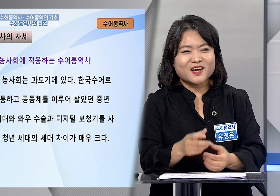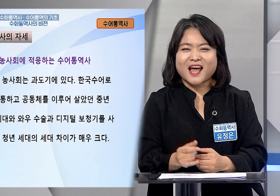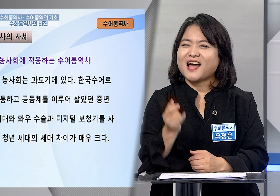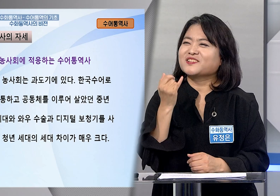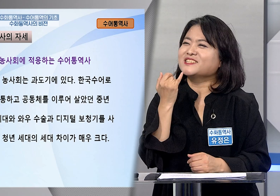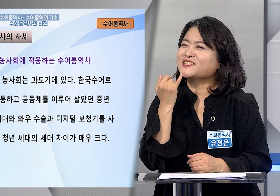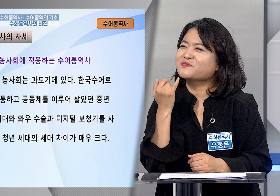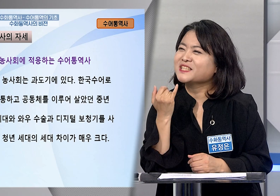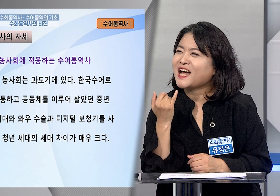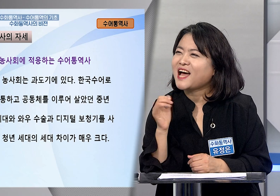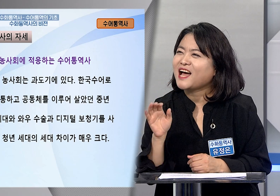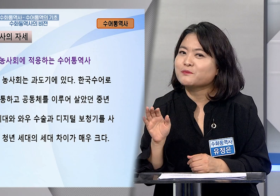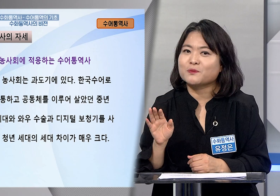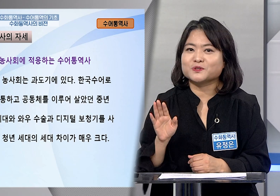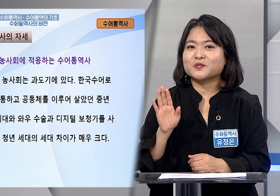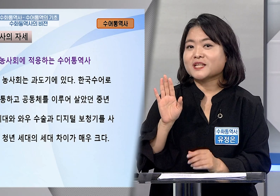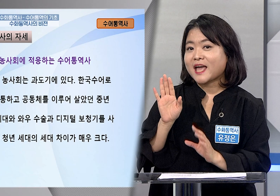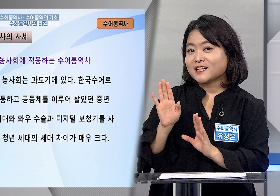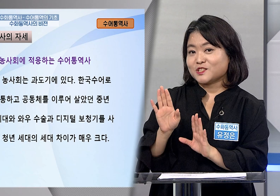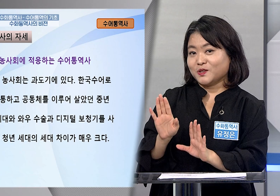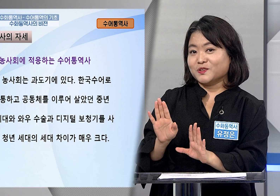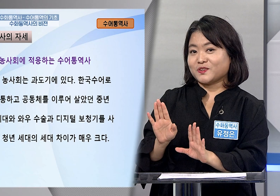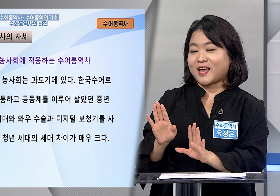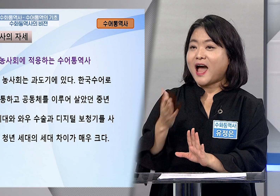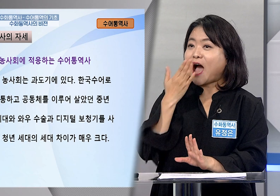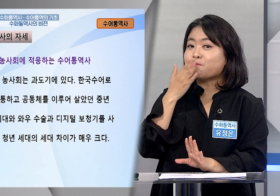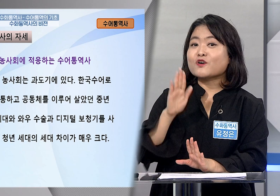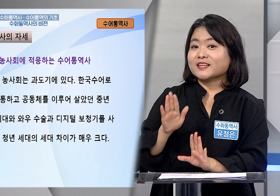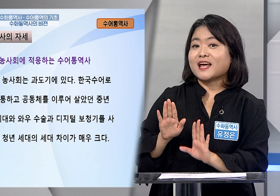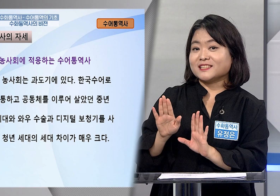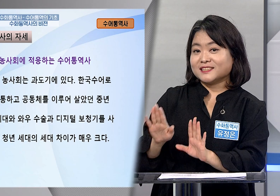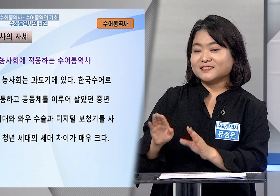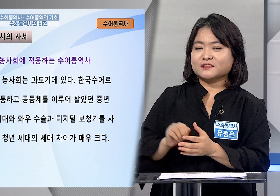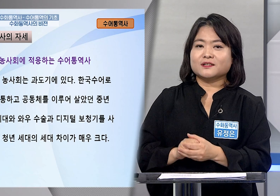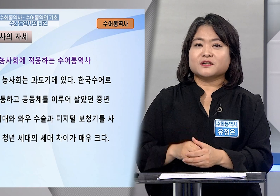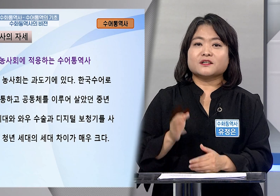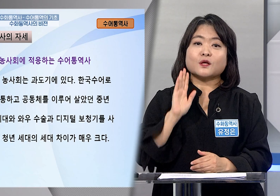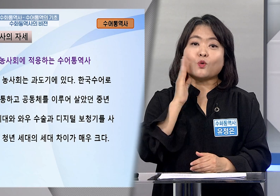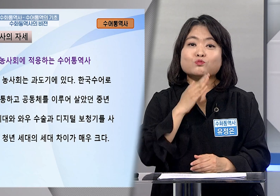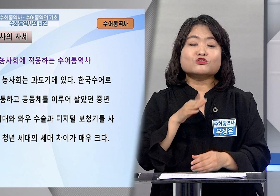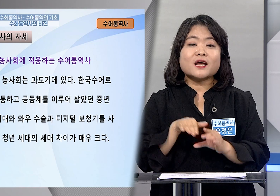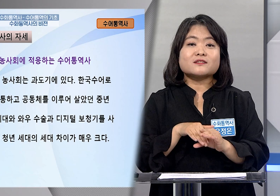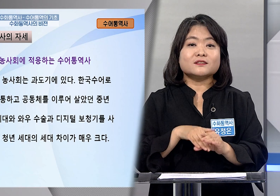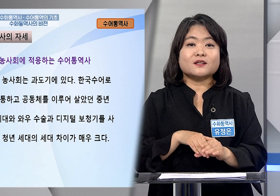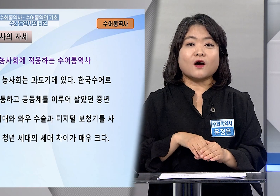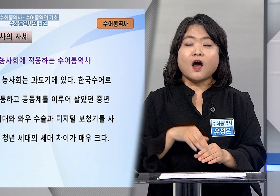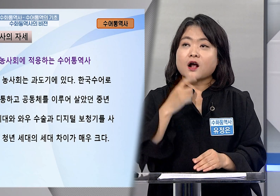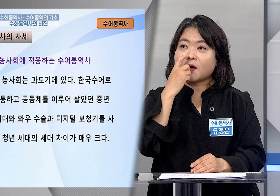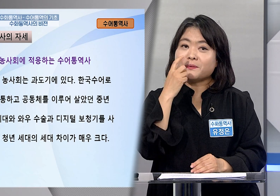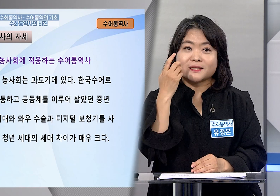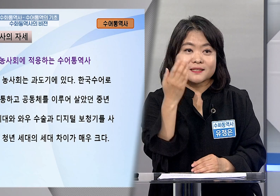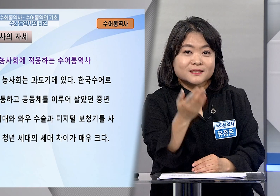아, 괜찮습니다. 하면 뭐죠? 사양이죠. 네, 안 먹겠다는 뜻. 그러나 농문화에서는요. 커피 한 잔